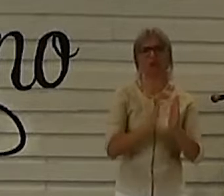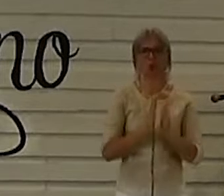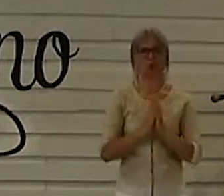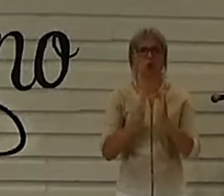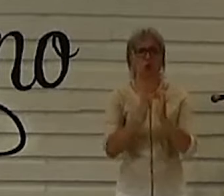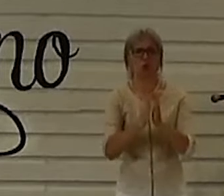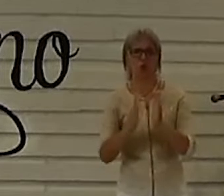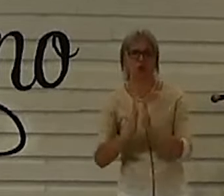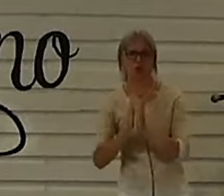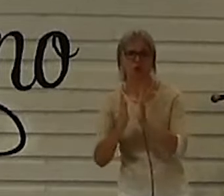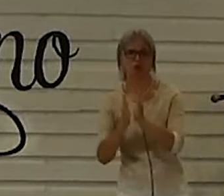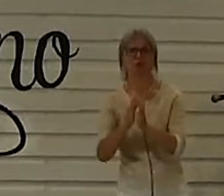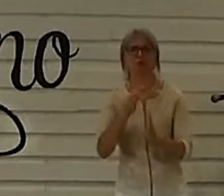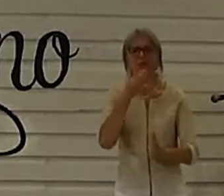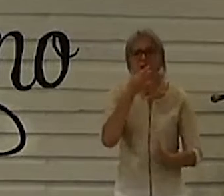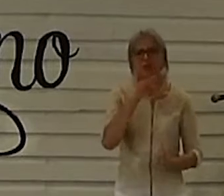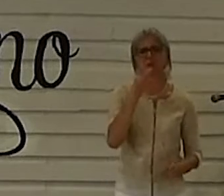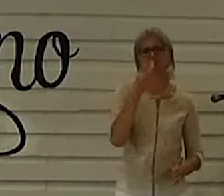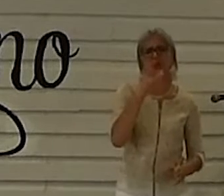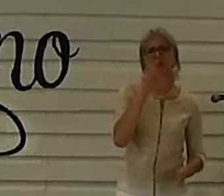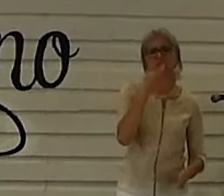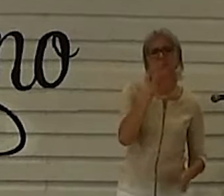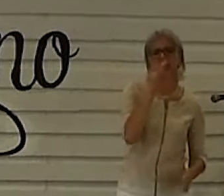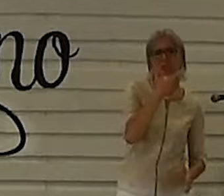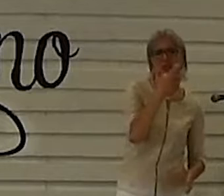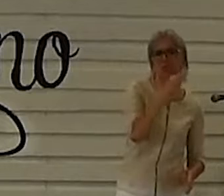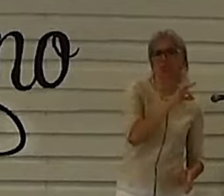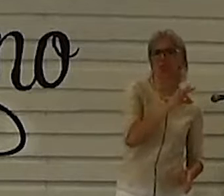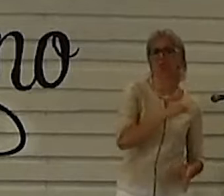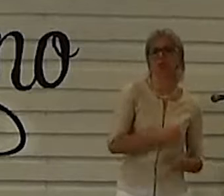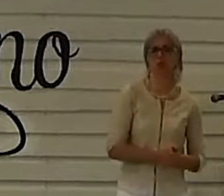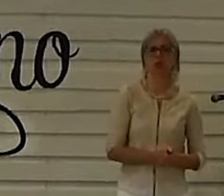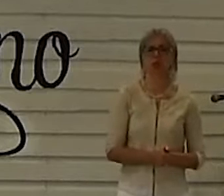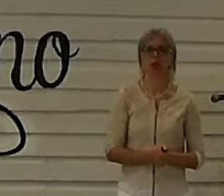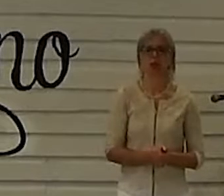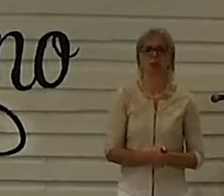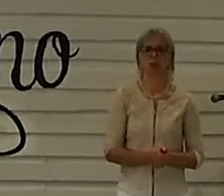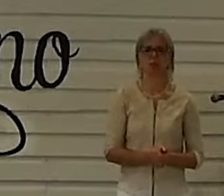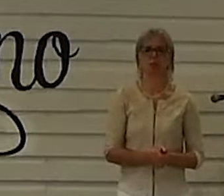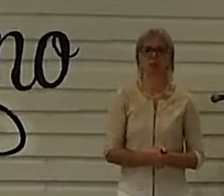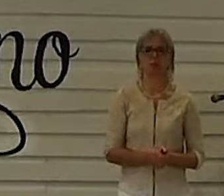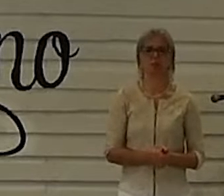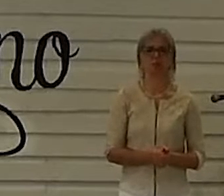ho messo un attimo di, come si dice in inglese, stand by.